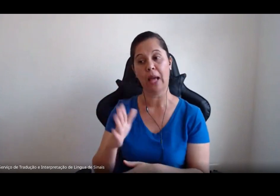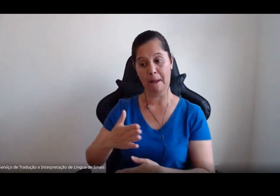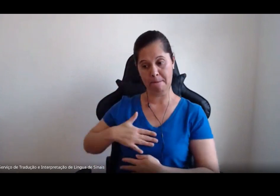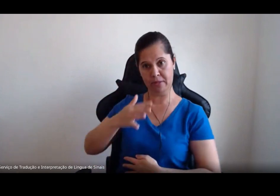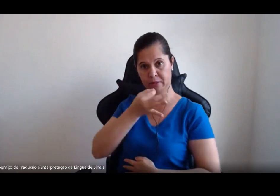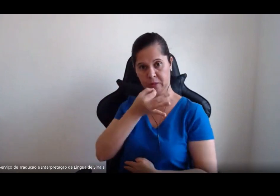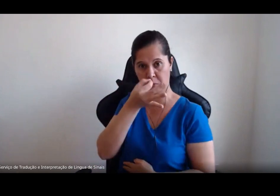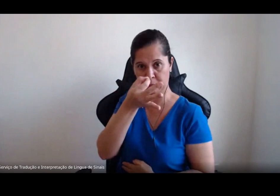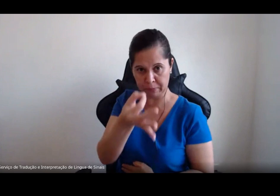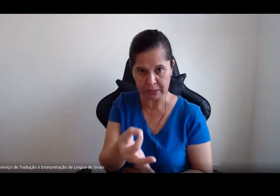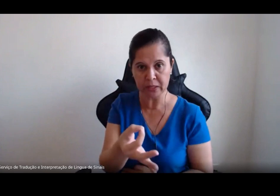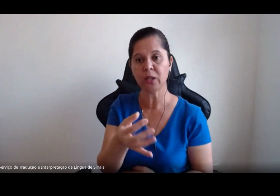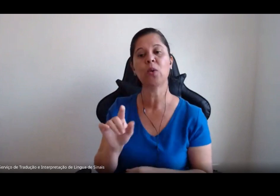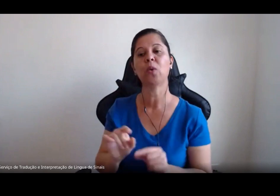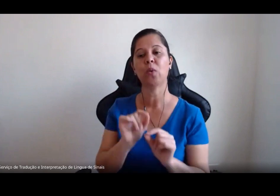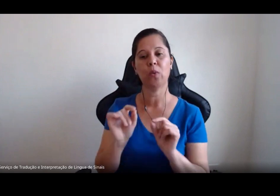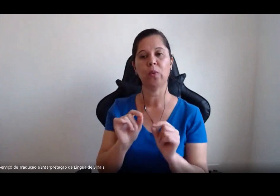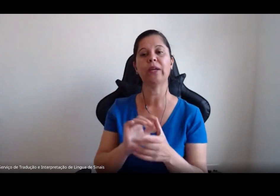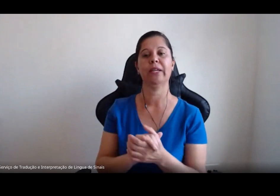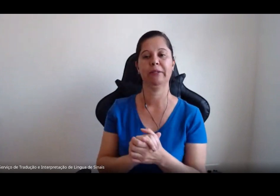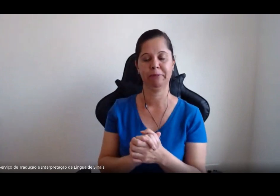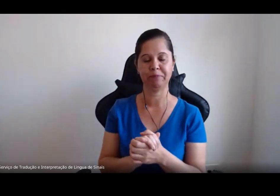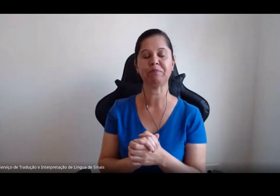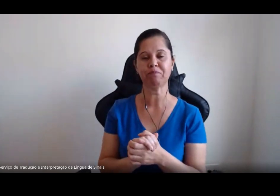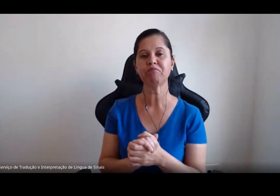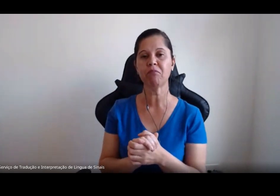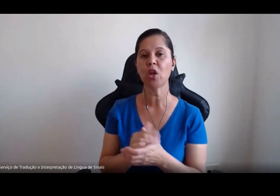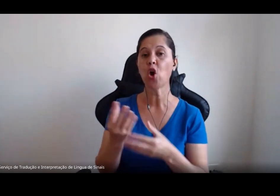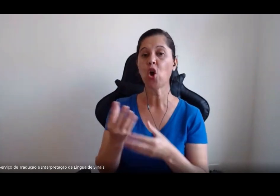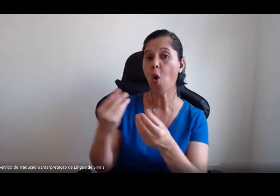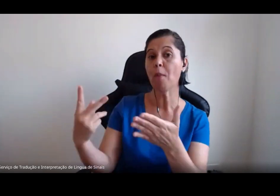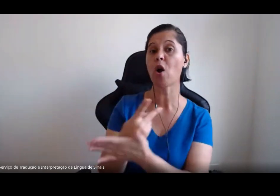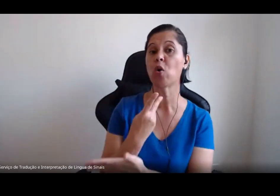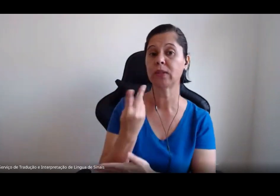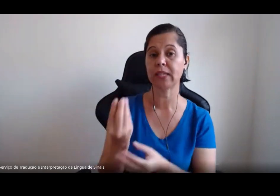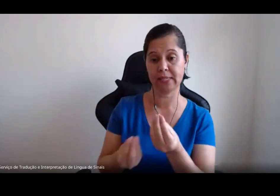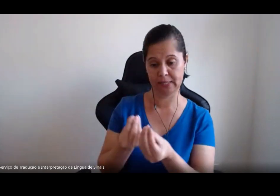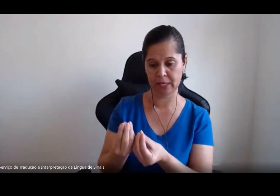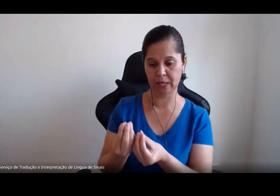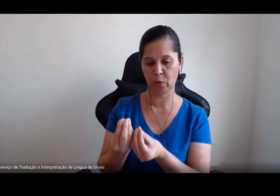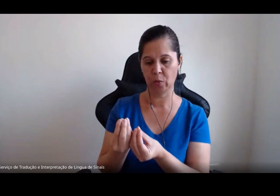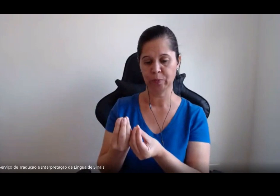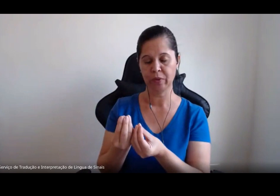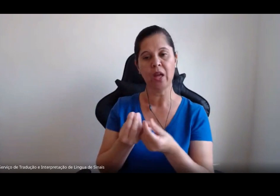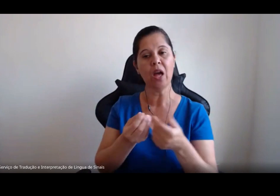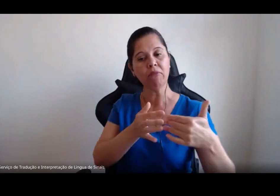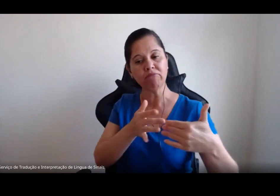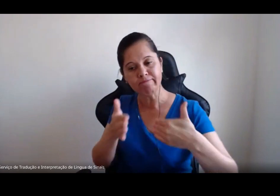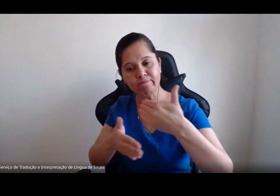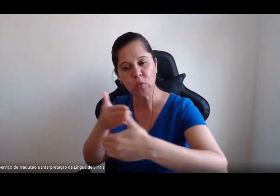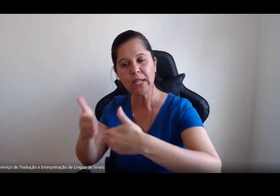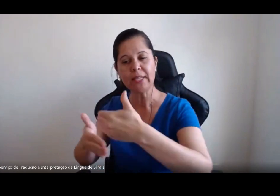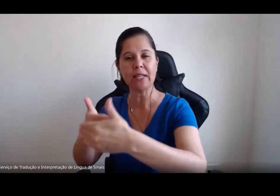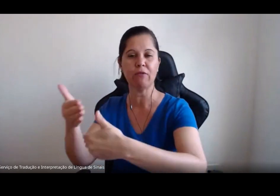uma consideração minha de que essas condições em que se deram a entrada e em que